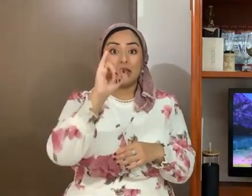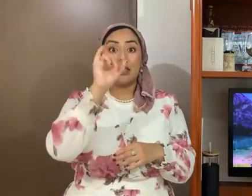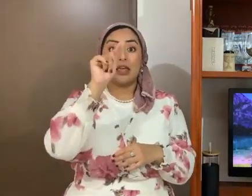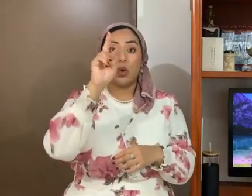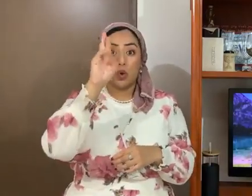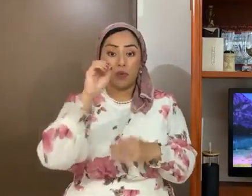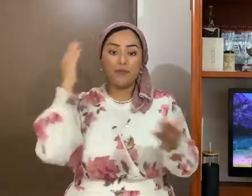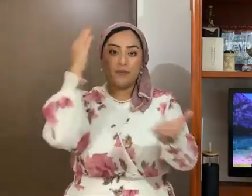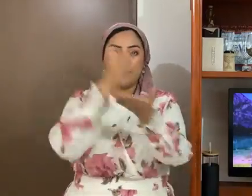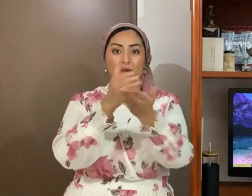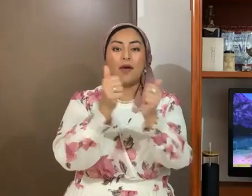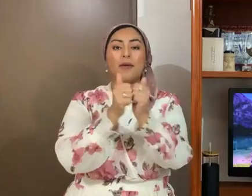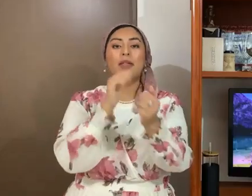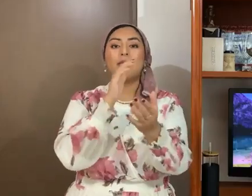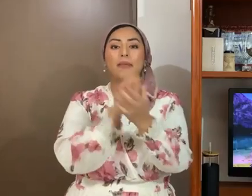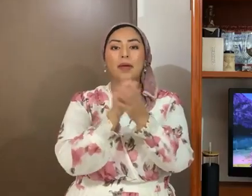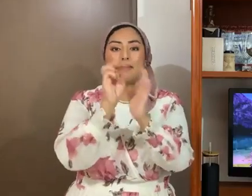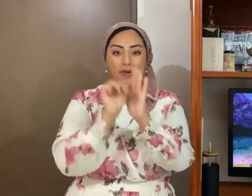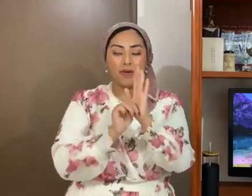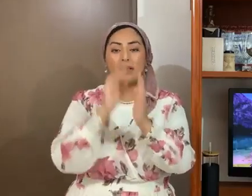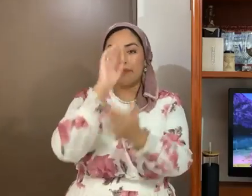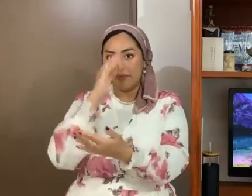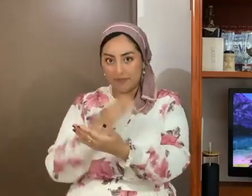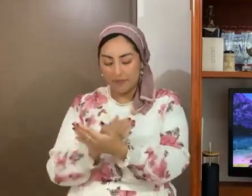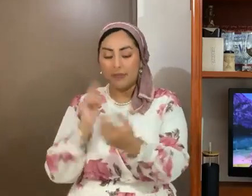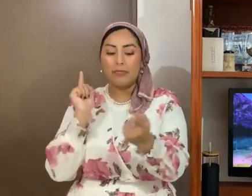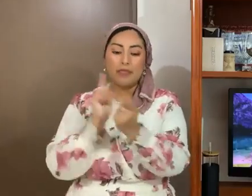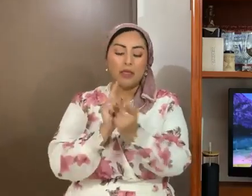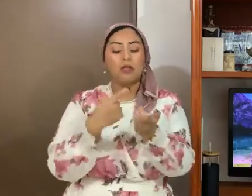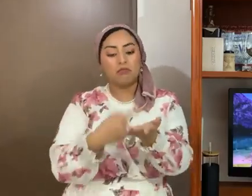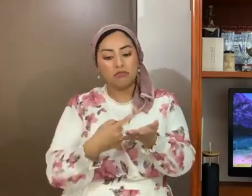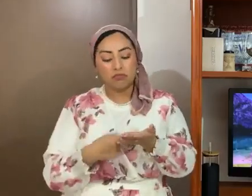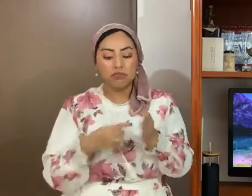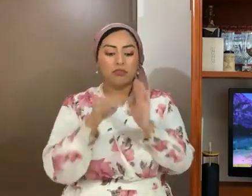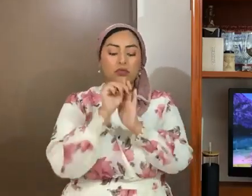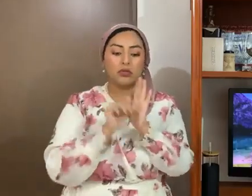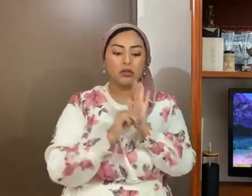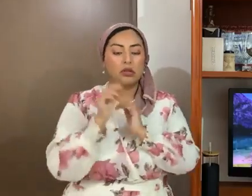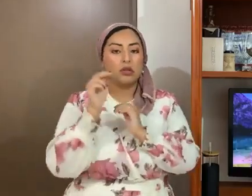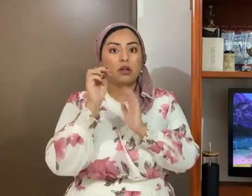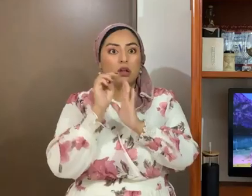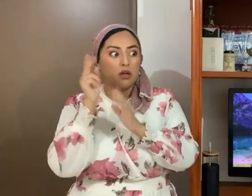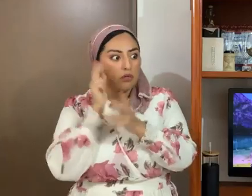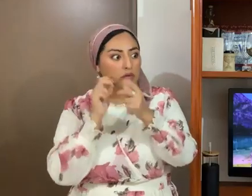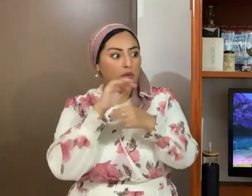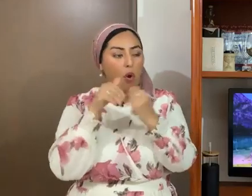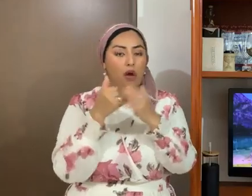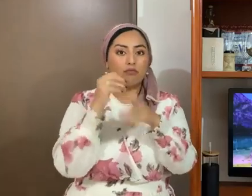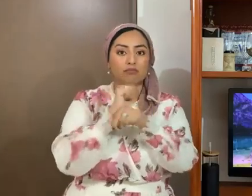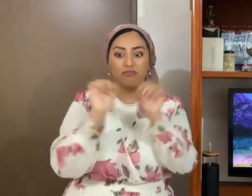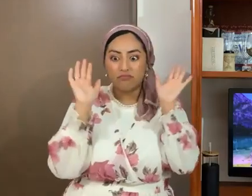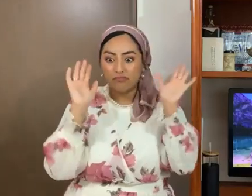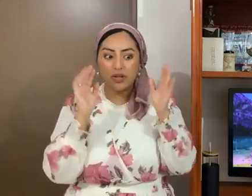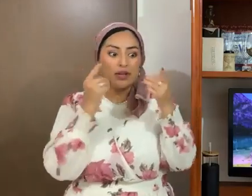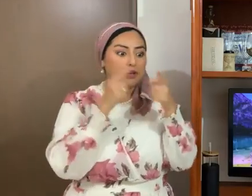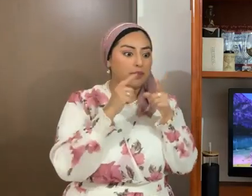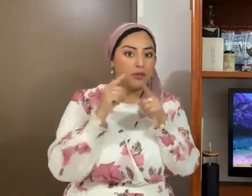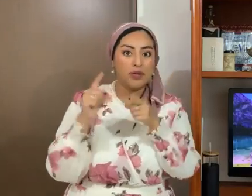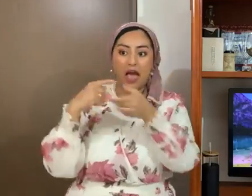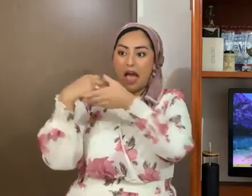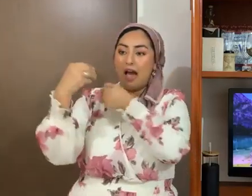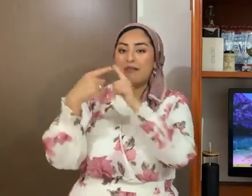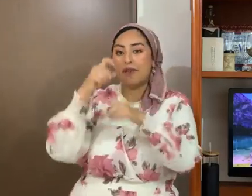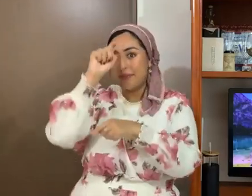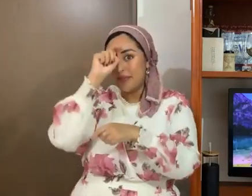la mujer de Moisés, sus hijos, empieza a platicar con Moisés, escucha los milagros y todas las cosas que han pasado desde que